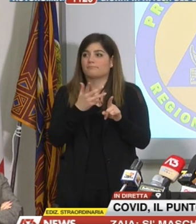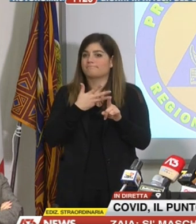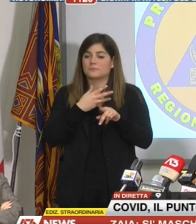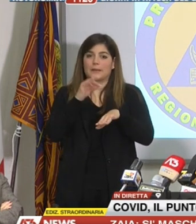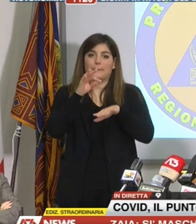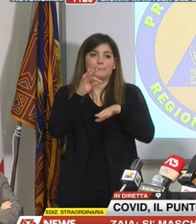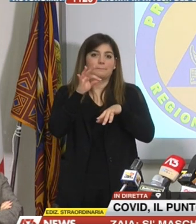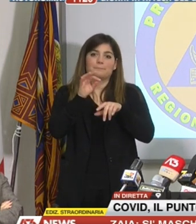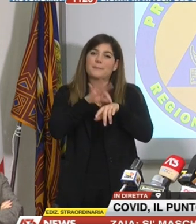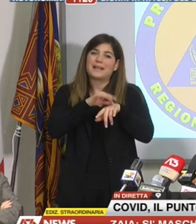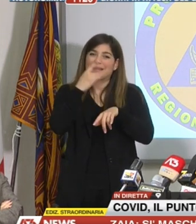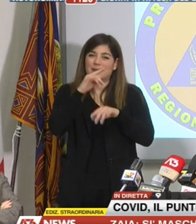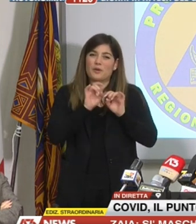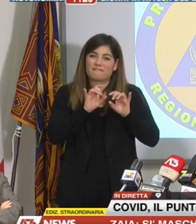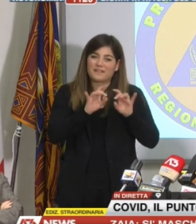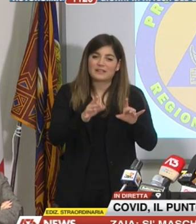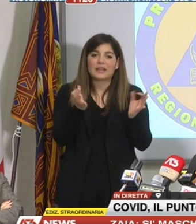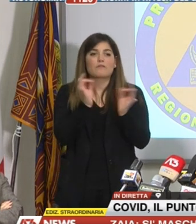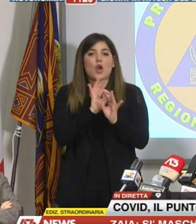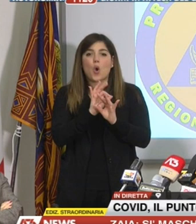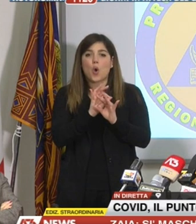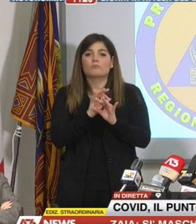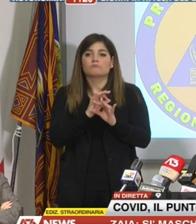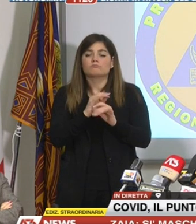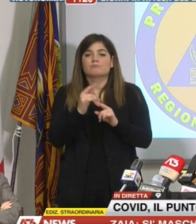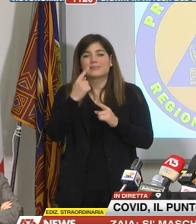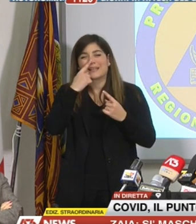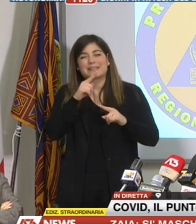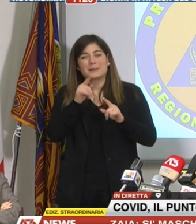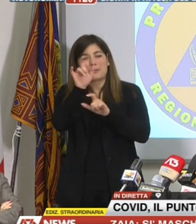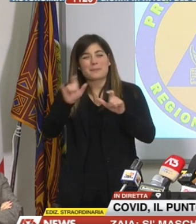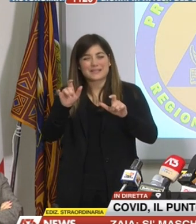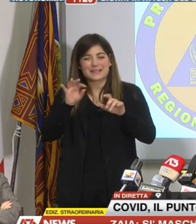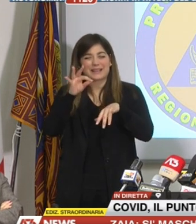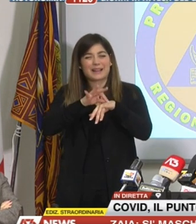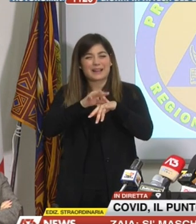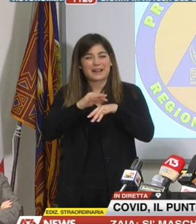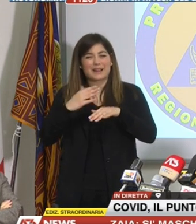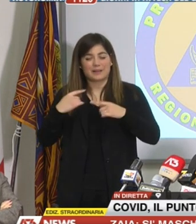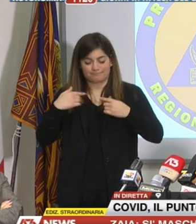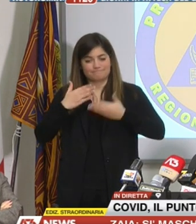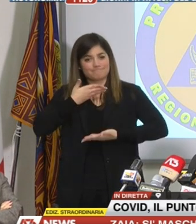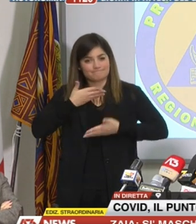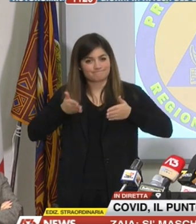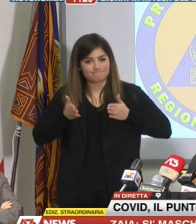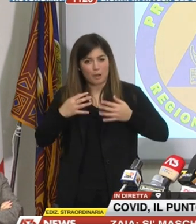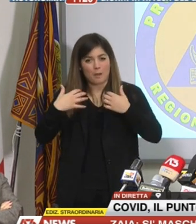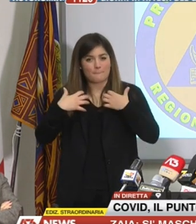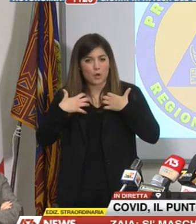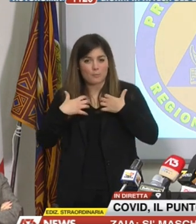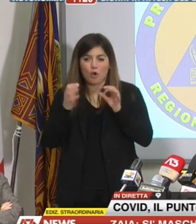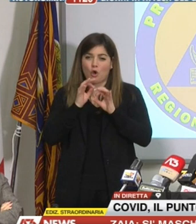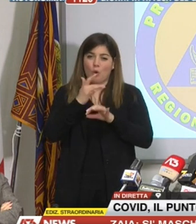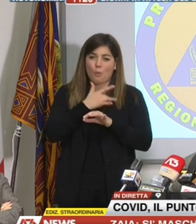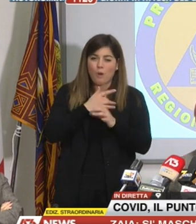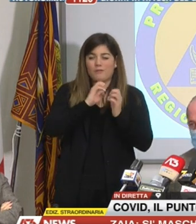di medicine, soprattutto di pneumologia, dove abbiamo un sacco di pazienti. Se c'è un dato che si può evidenziare è quello